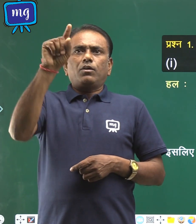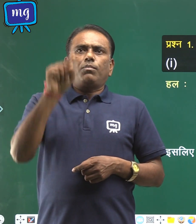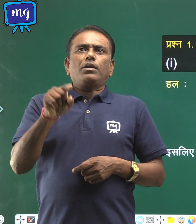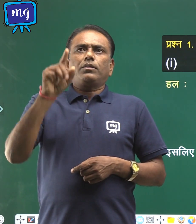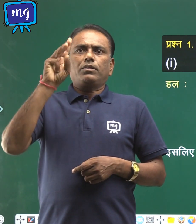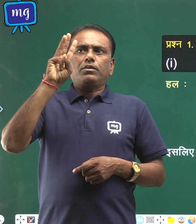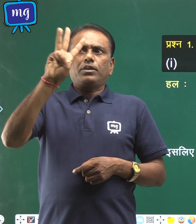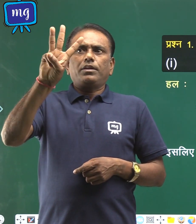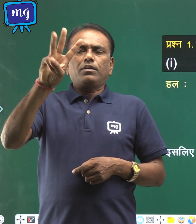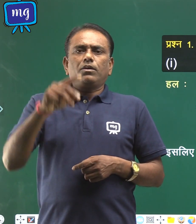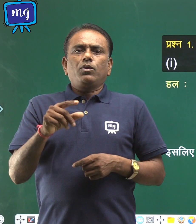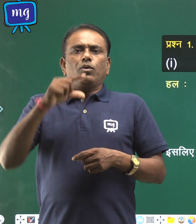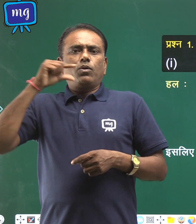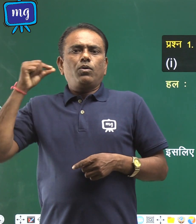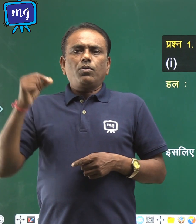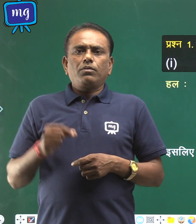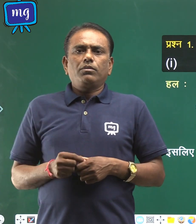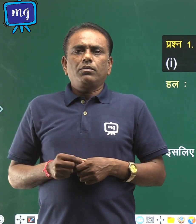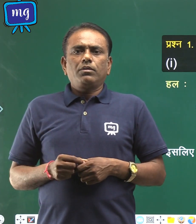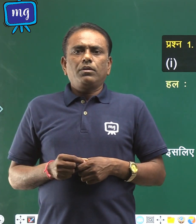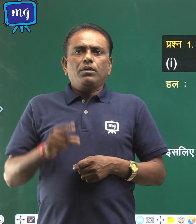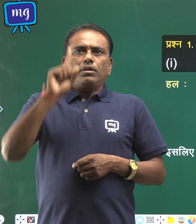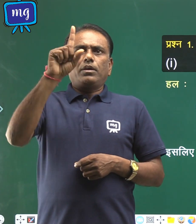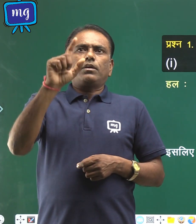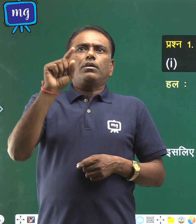1:3 और